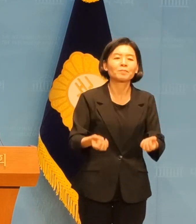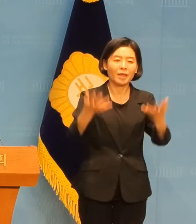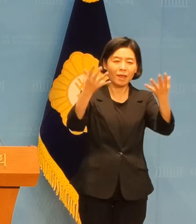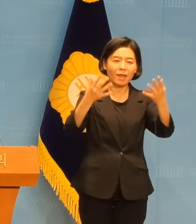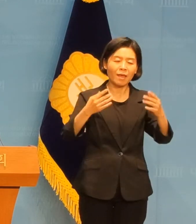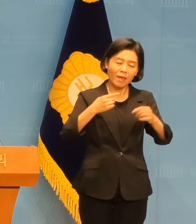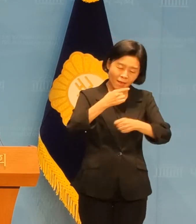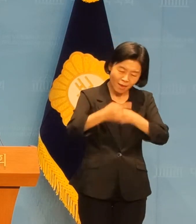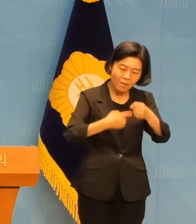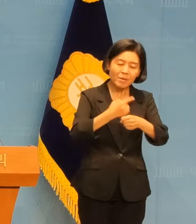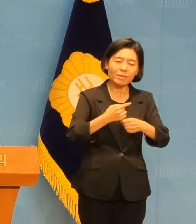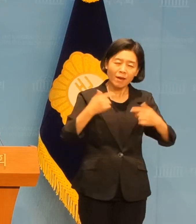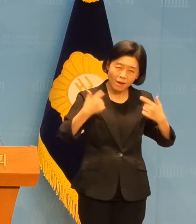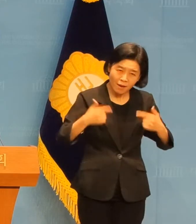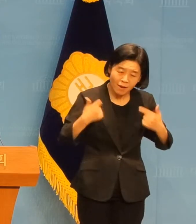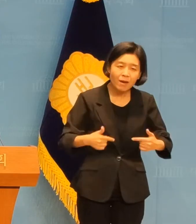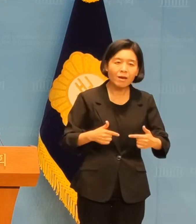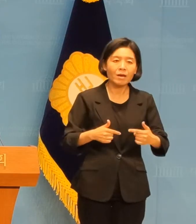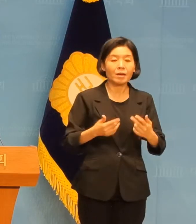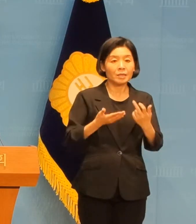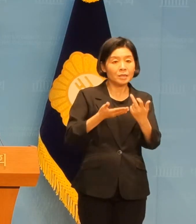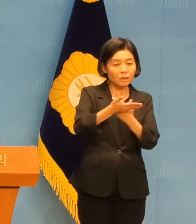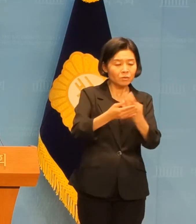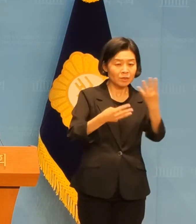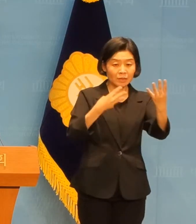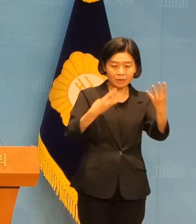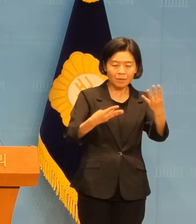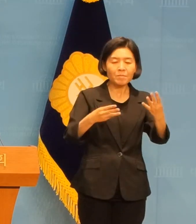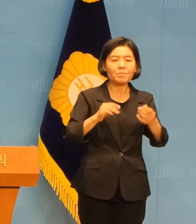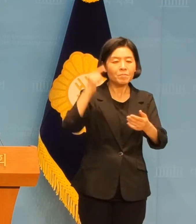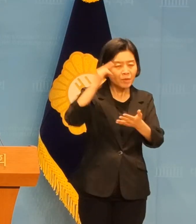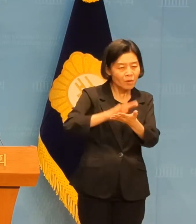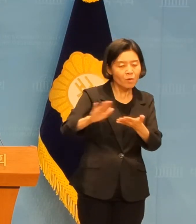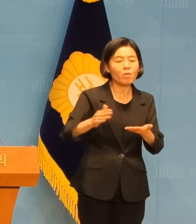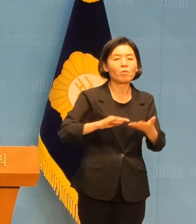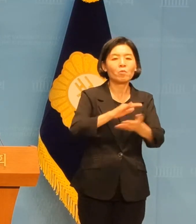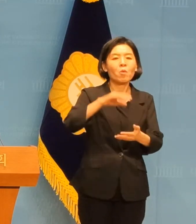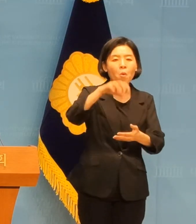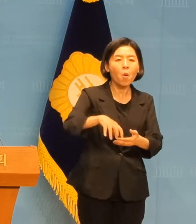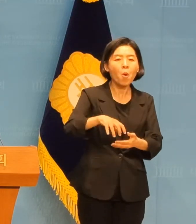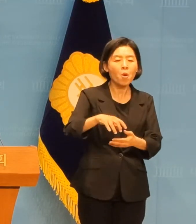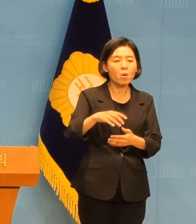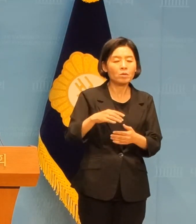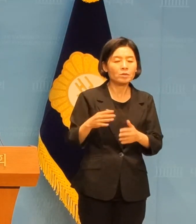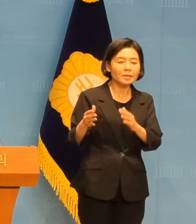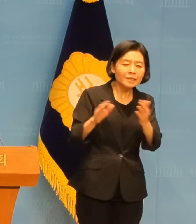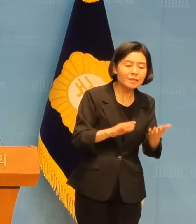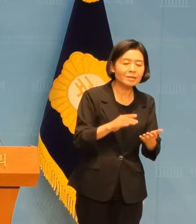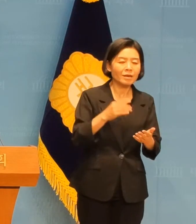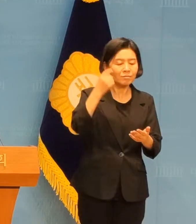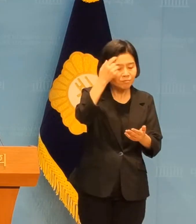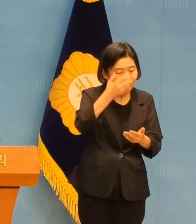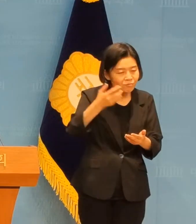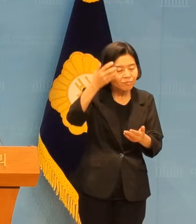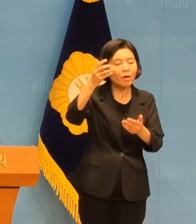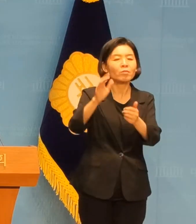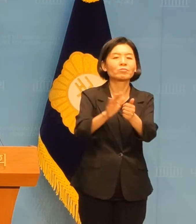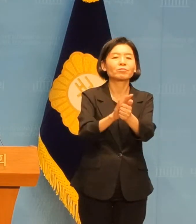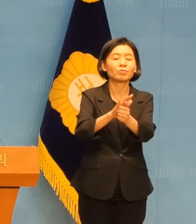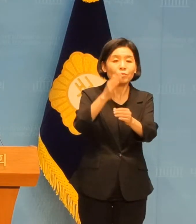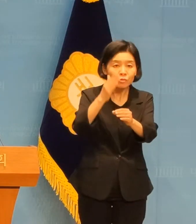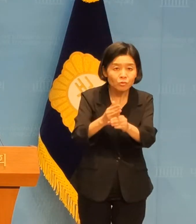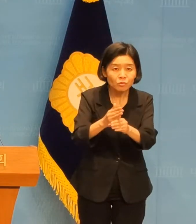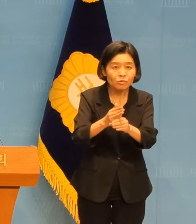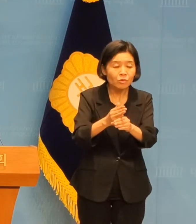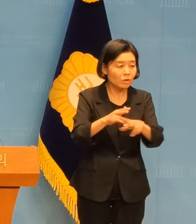4.3 평화공원에서 희생자들의 넋을 기리고 있습니다. 이런 상황에서 왜곡된 역사인식으로